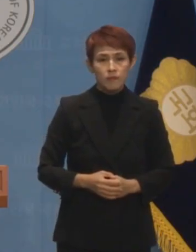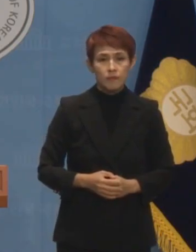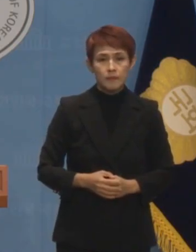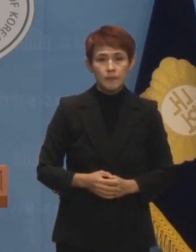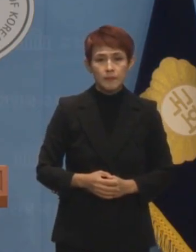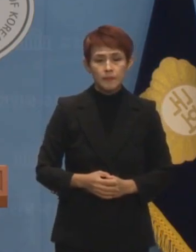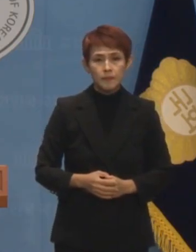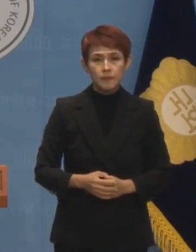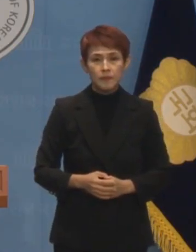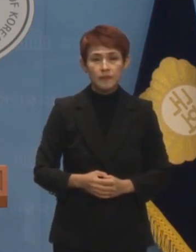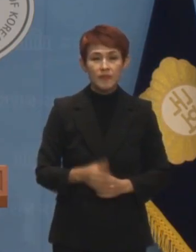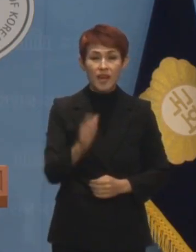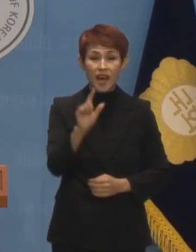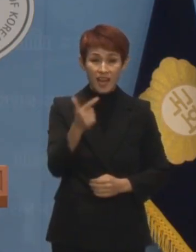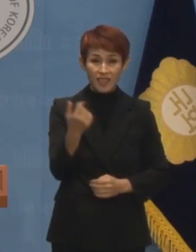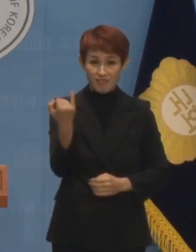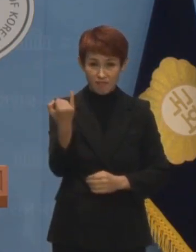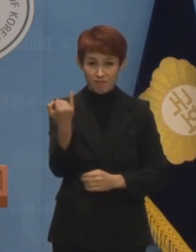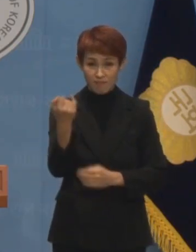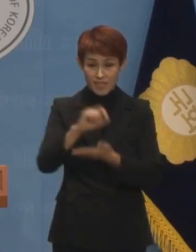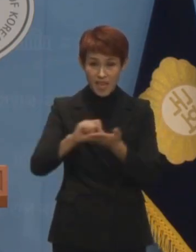아닙니다. 한강 작가님은